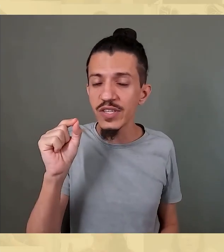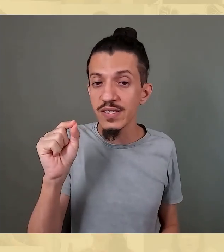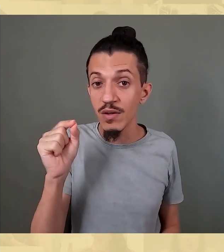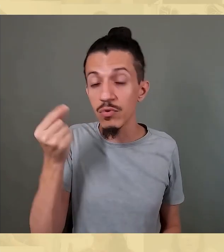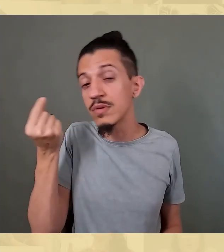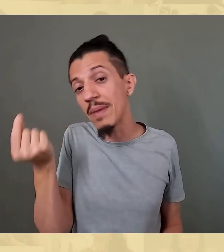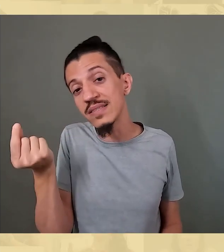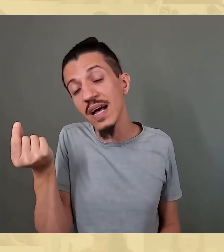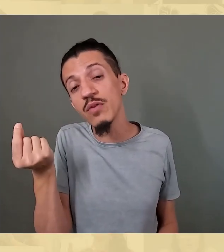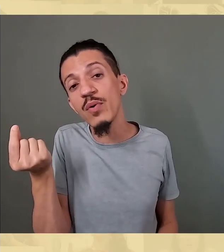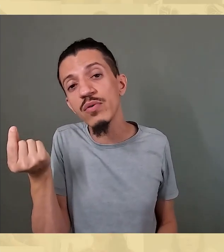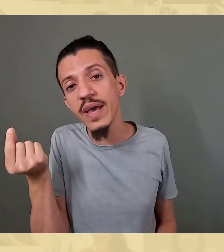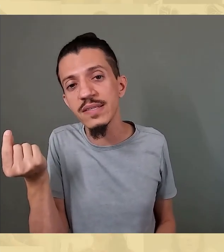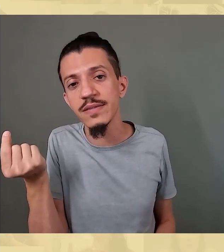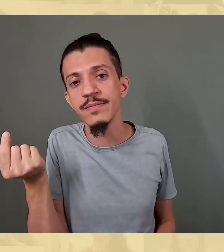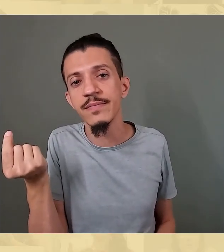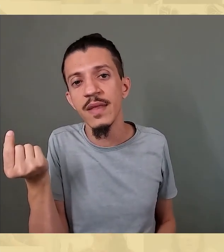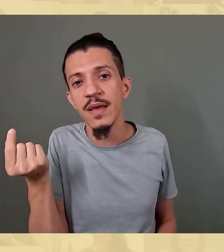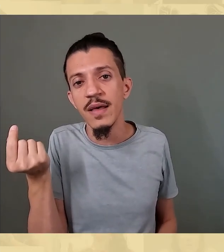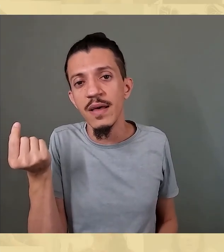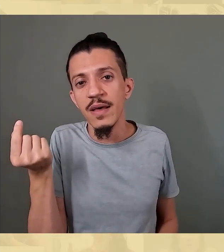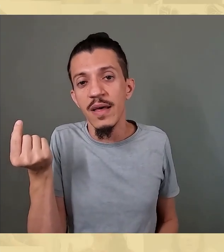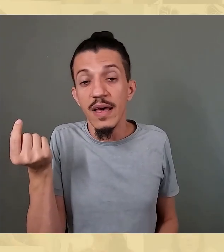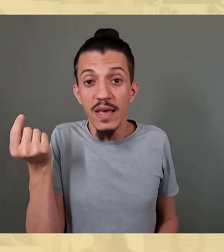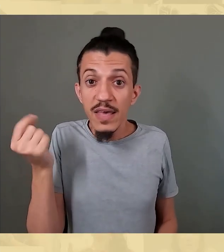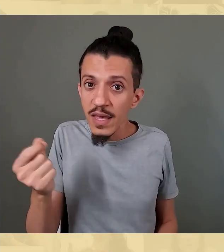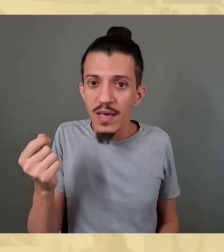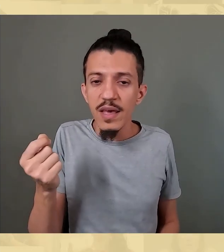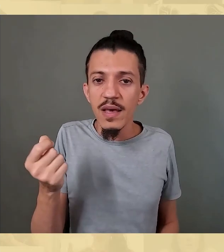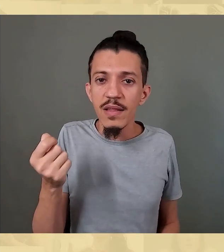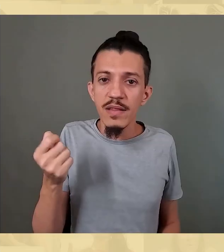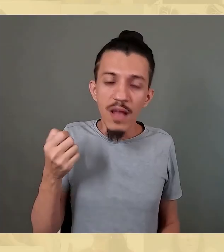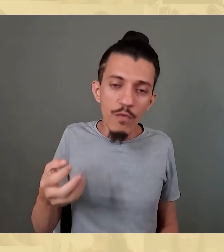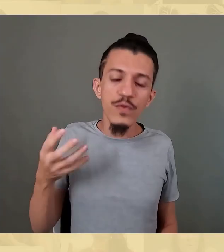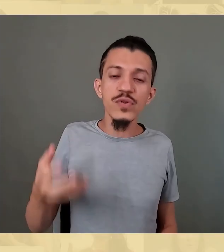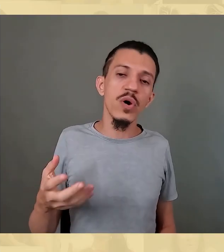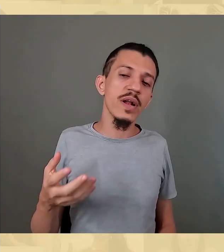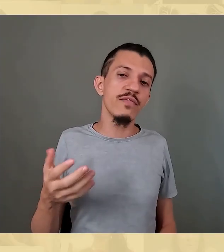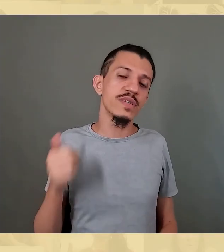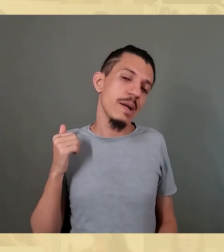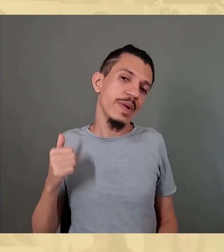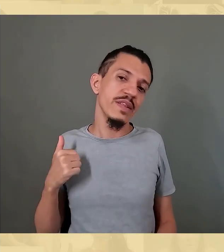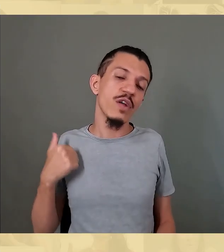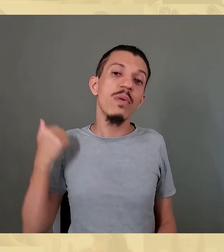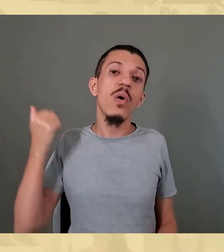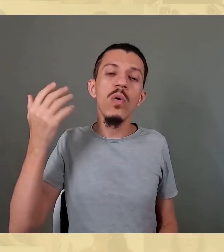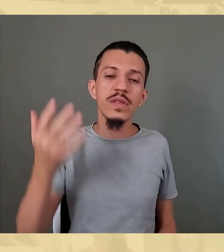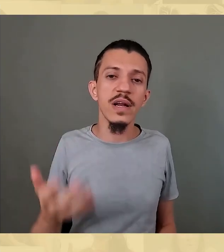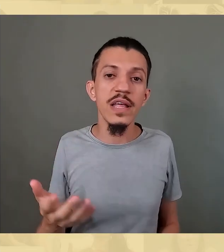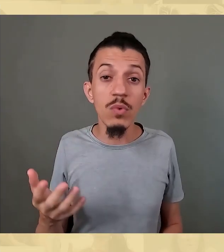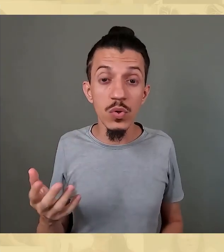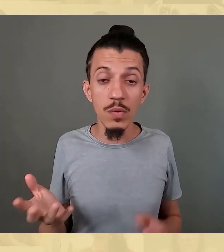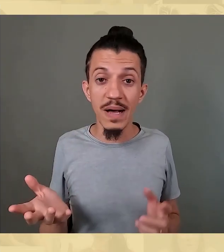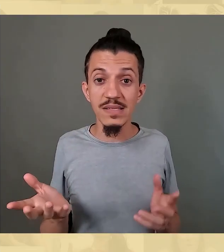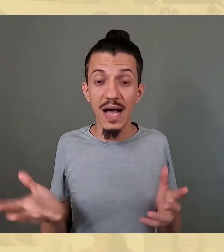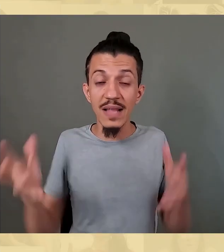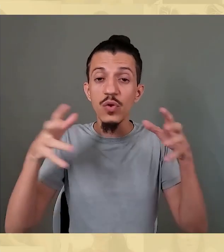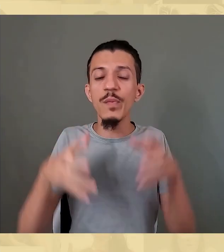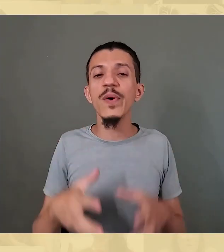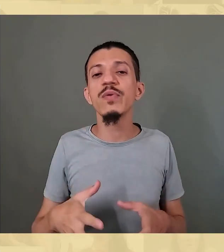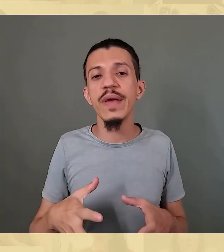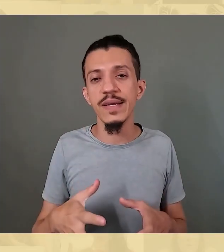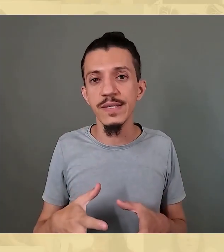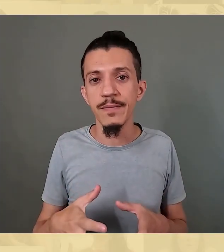grande questão? Tudo está baseado no português. E não funciona você aprender uma outra língua tudo baseada